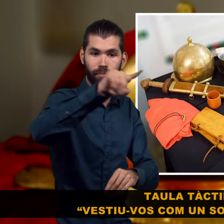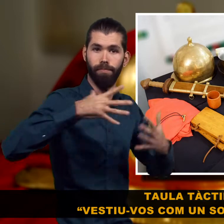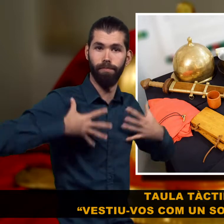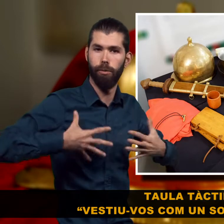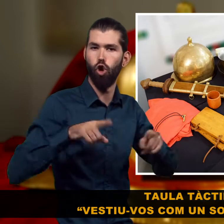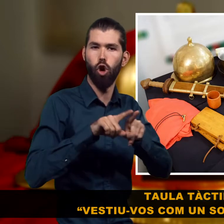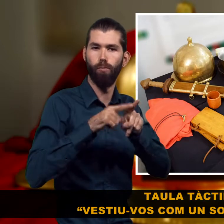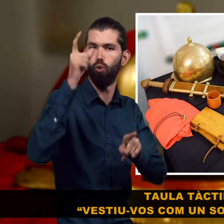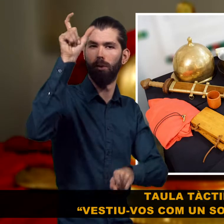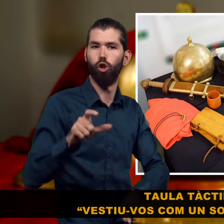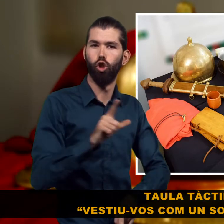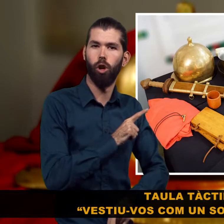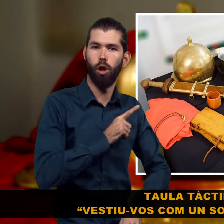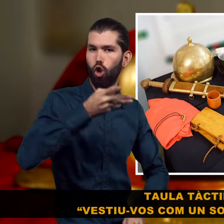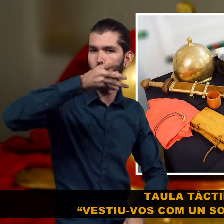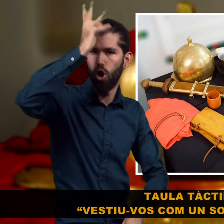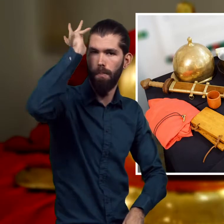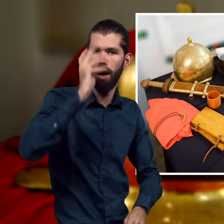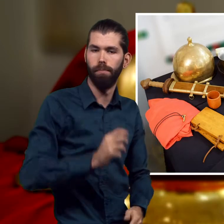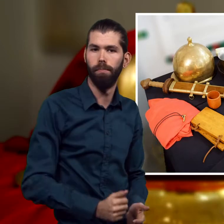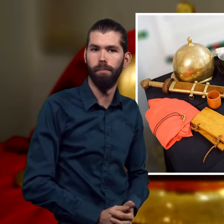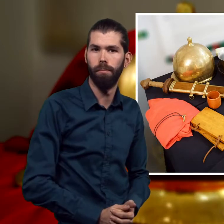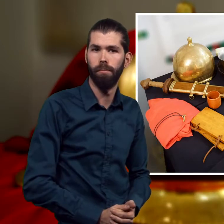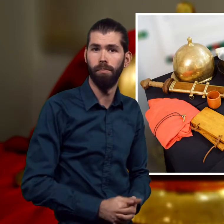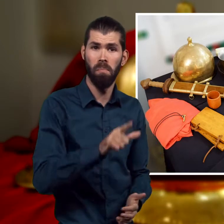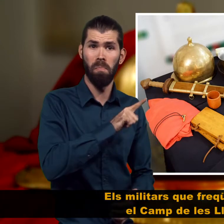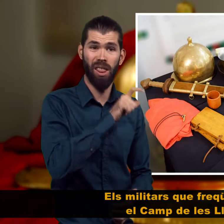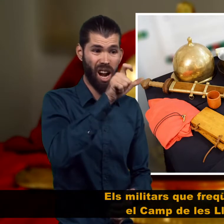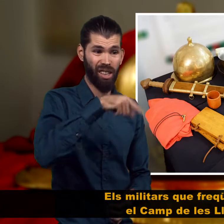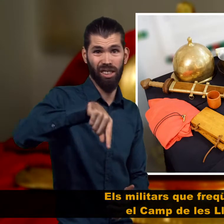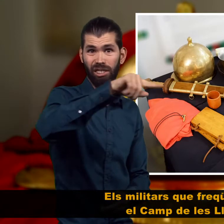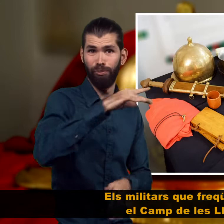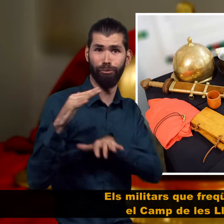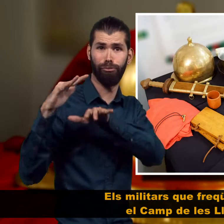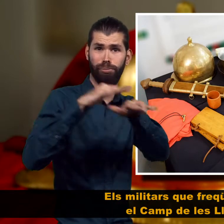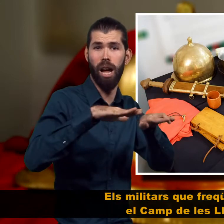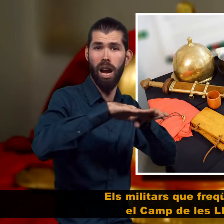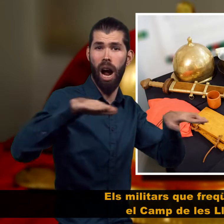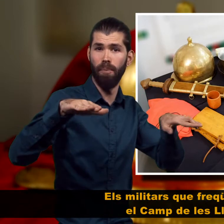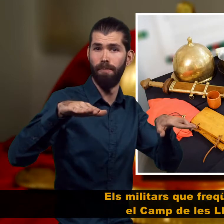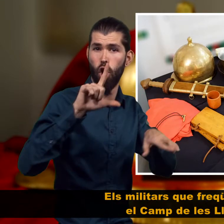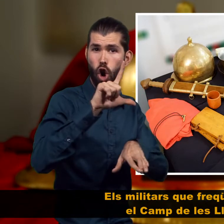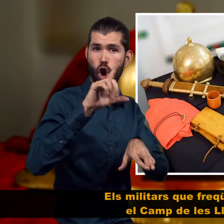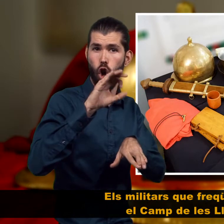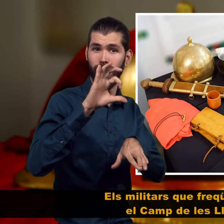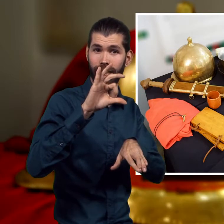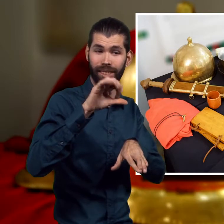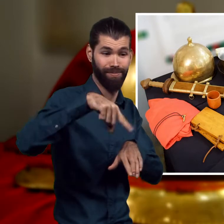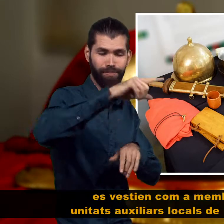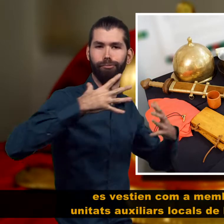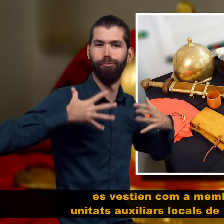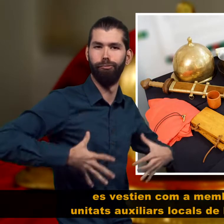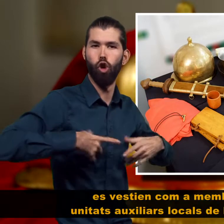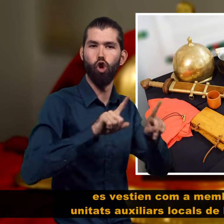Taula tàctil, vestiu-vos com un soldat romà. Els militars que freqüentaven el Camp de les Lloses es vestien com